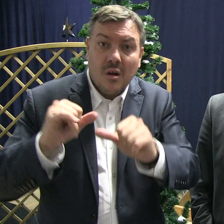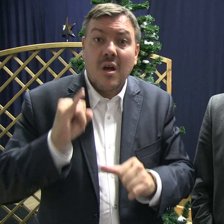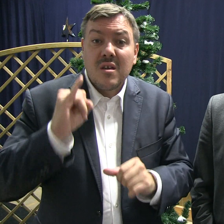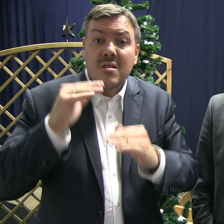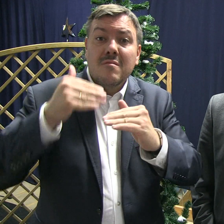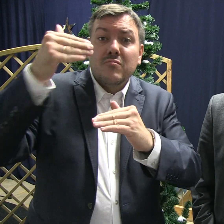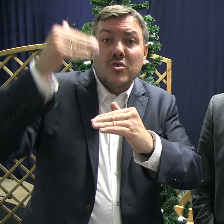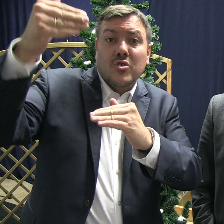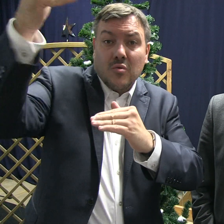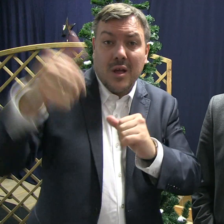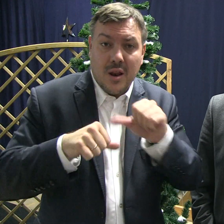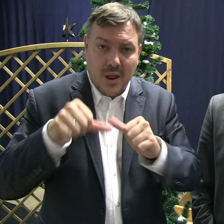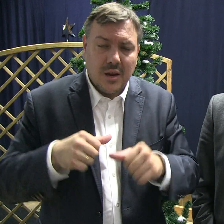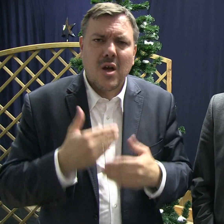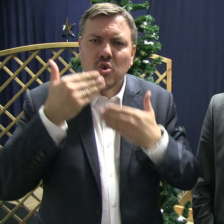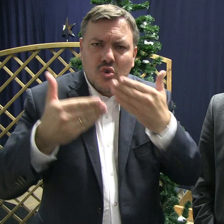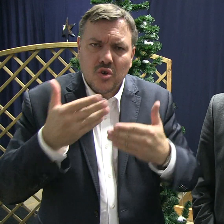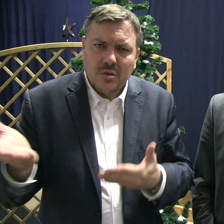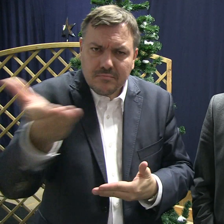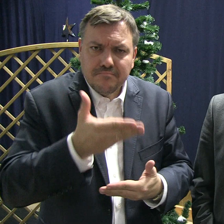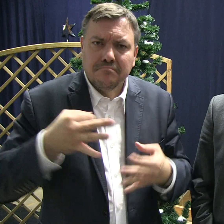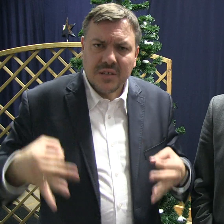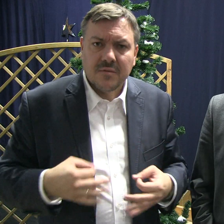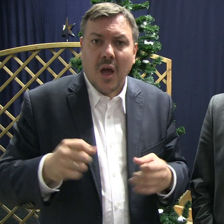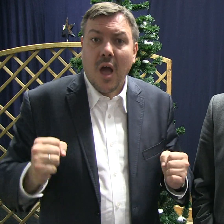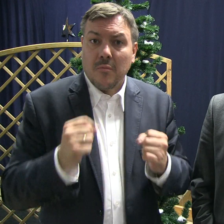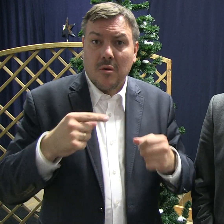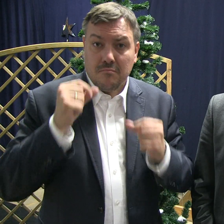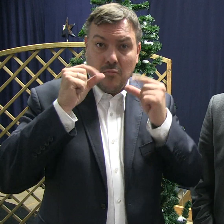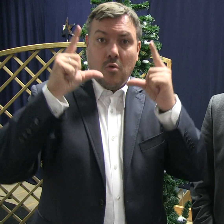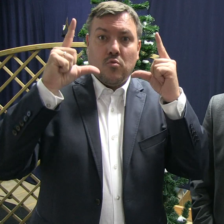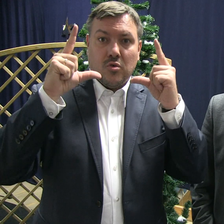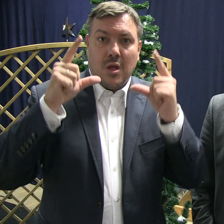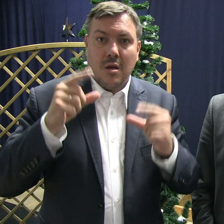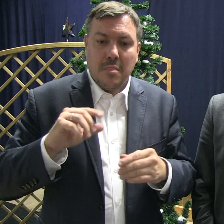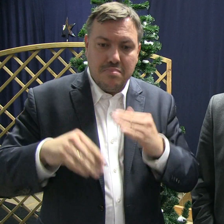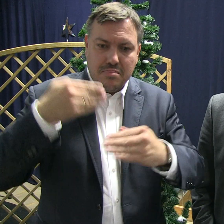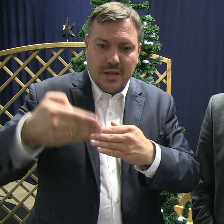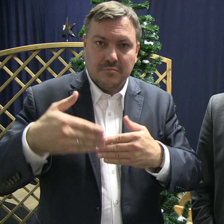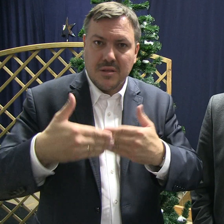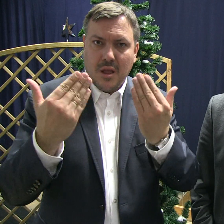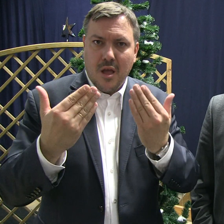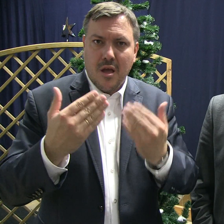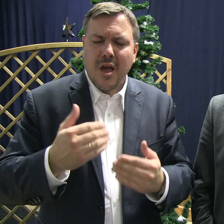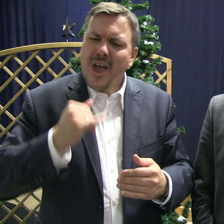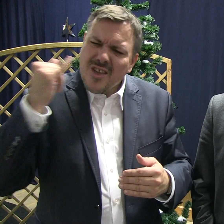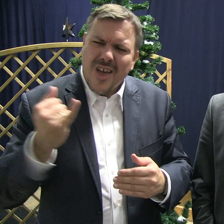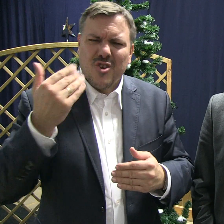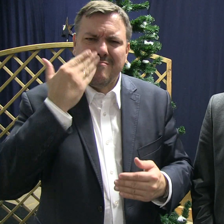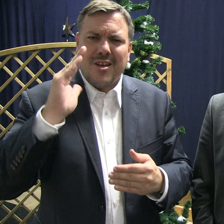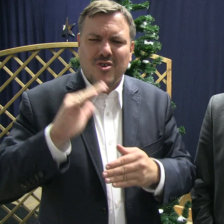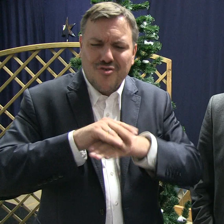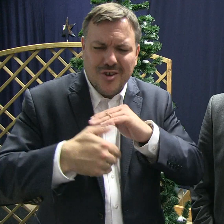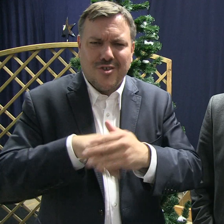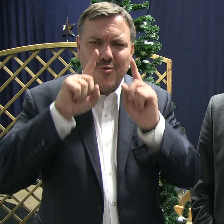wszystkie następne i Życzę państwu żebyśmy obudzili się następnego dnia jeszcze bli szczęśliwi